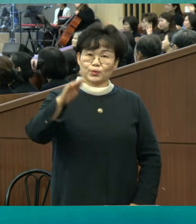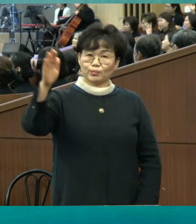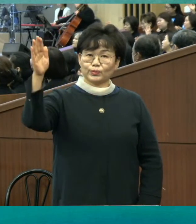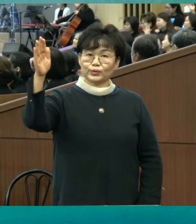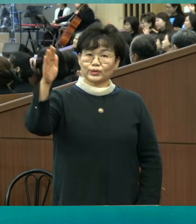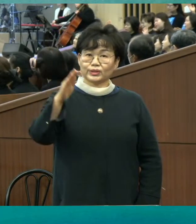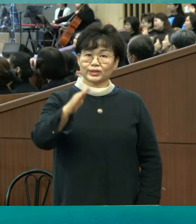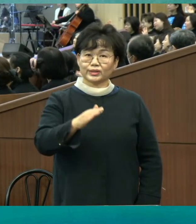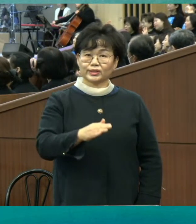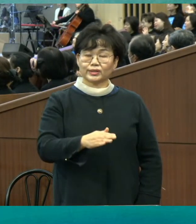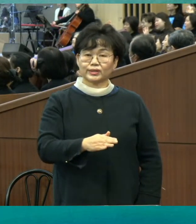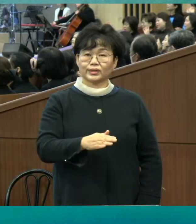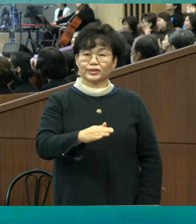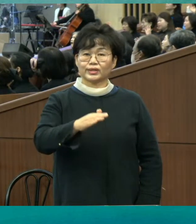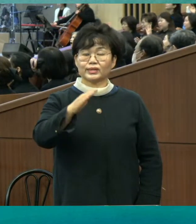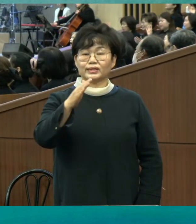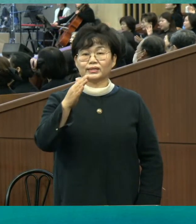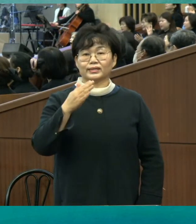사망으로부터